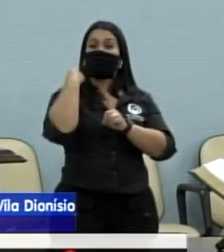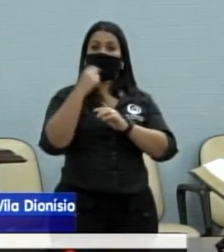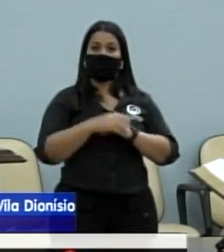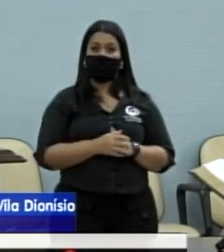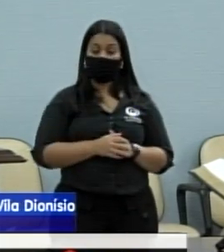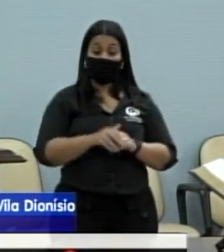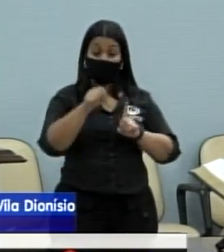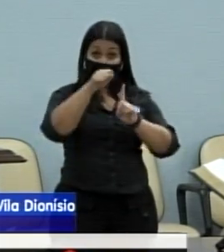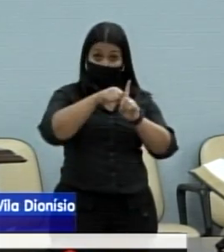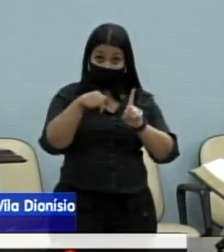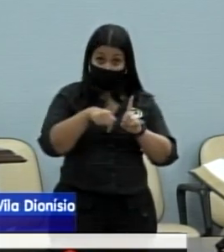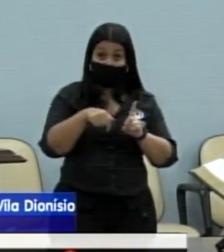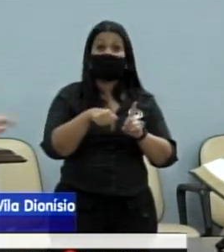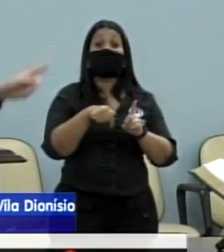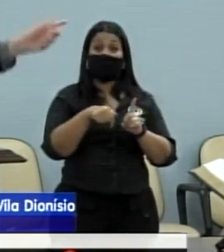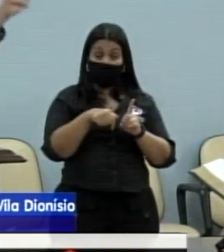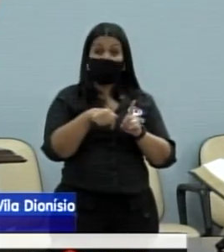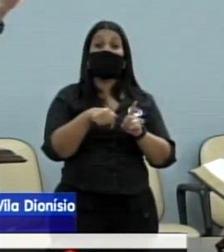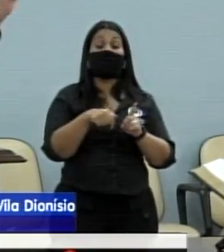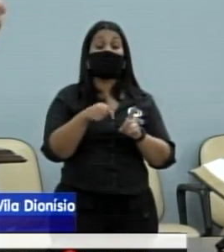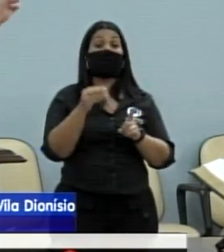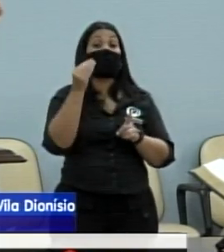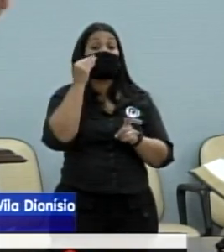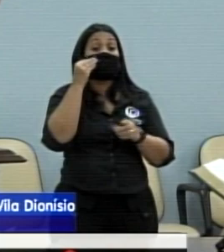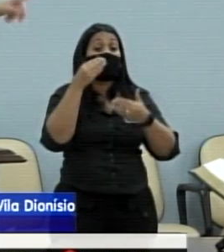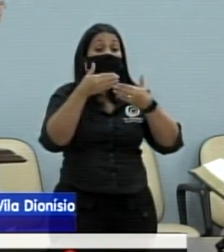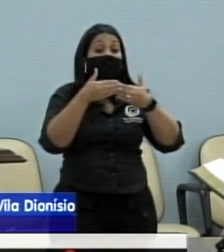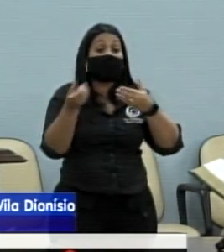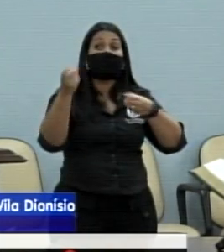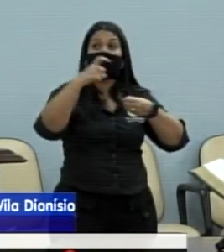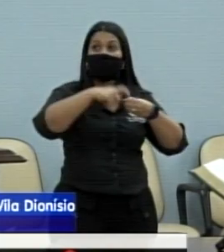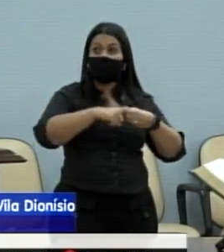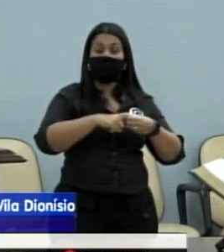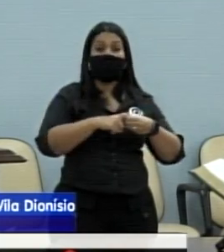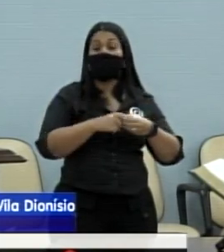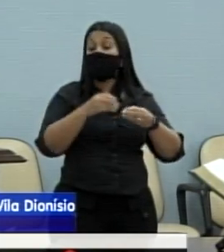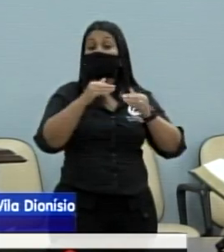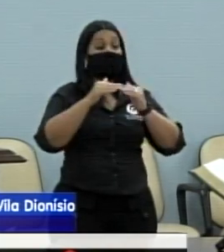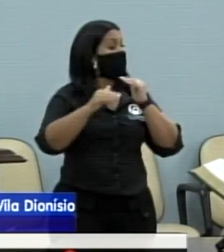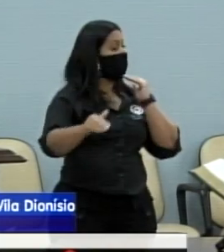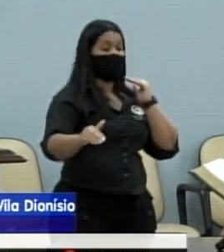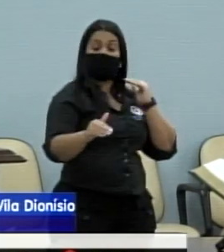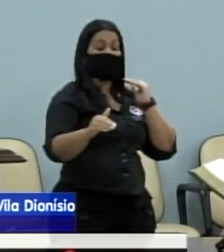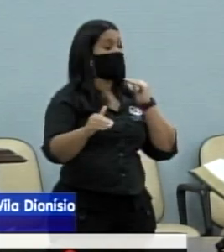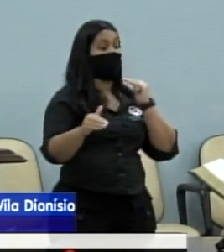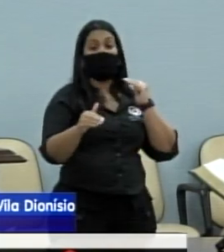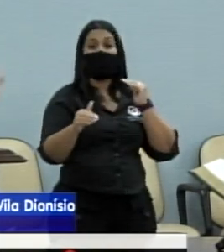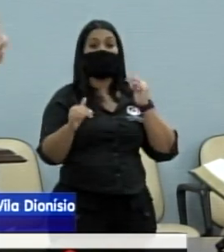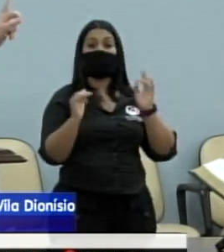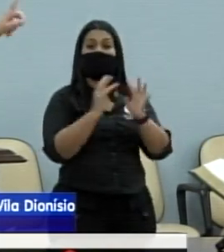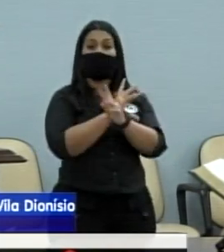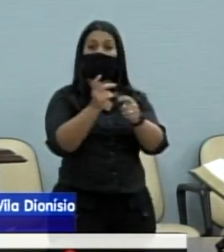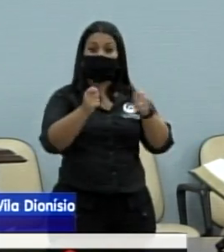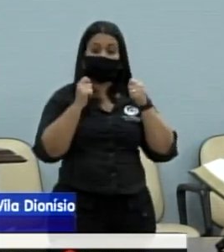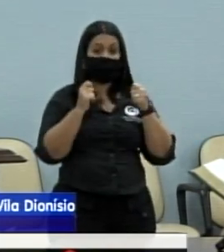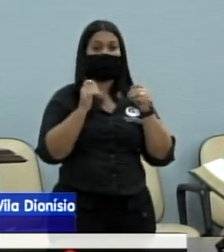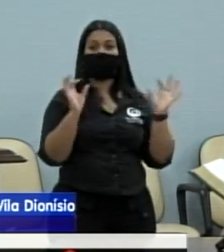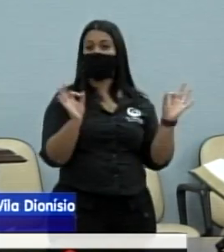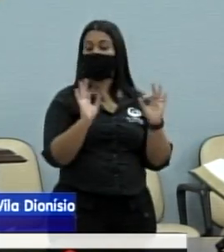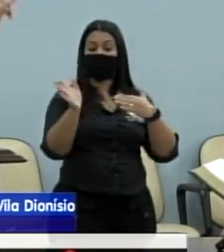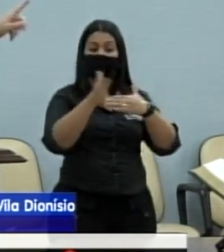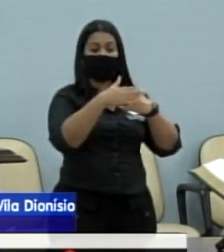desse mês, a gente contava com essa reabertura, não com lockdown, não concordamos com esse primeiro lockdown que aconteceu,